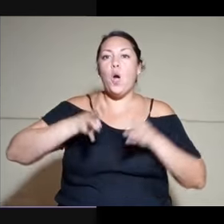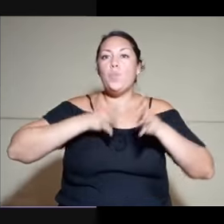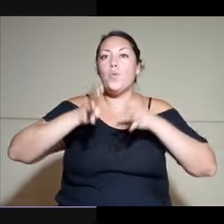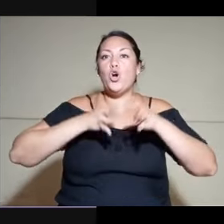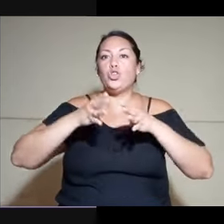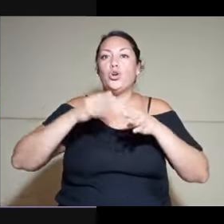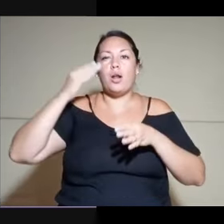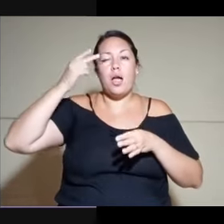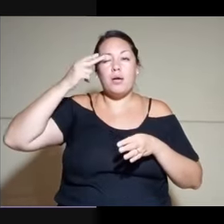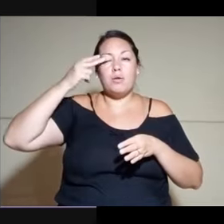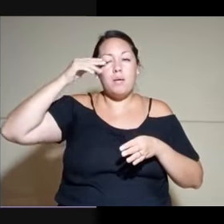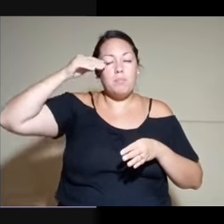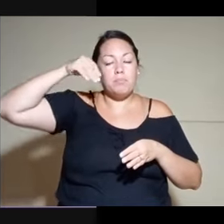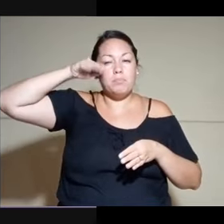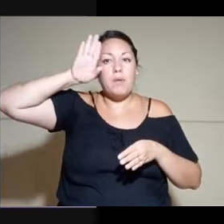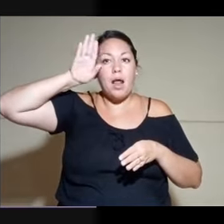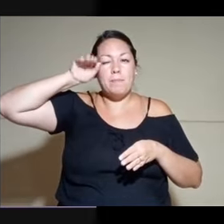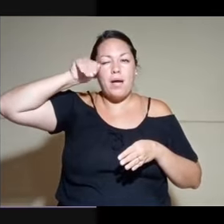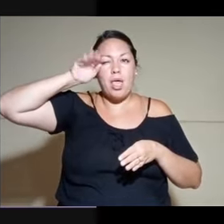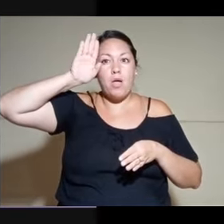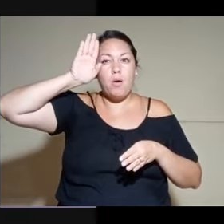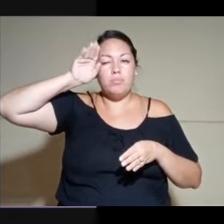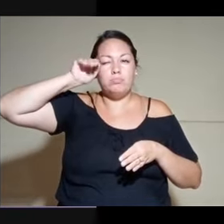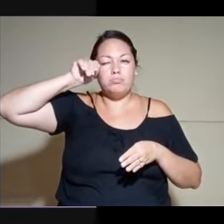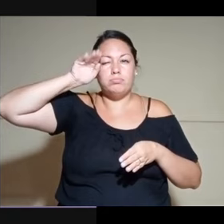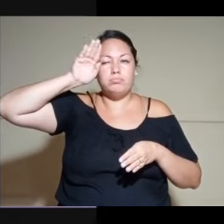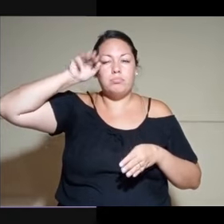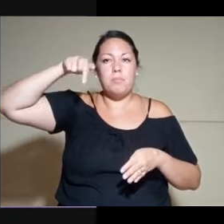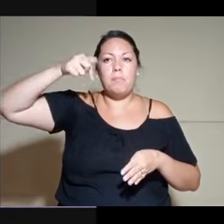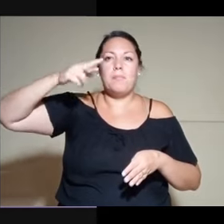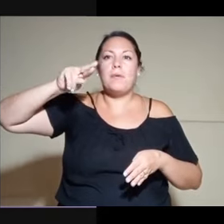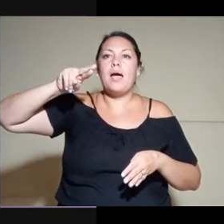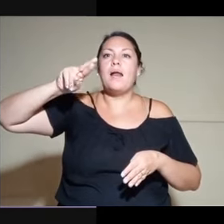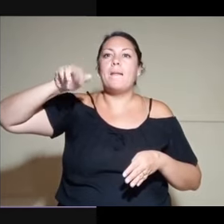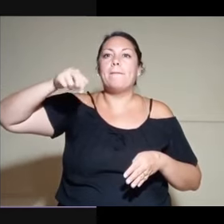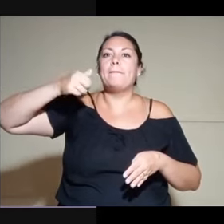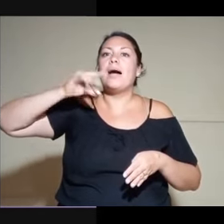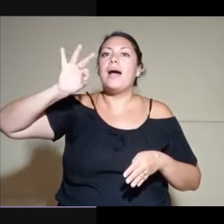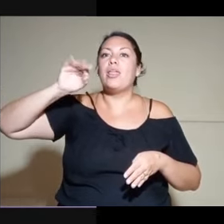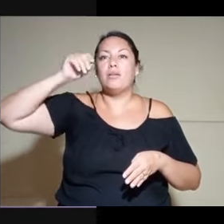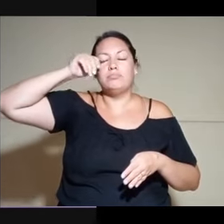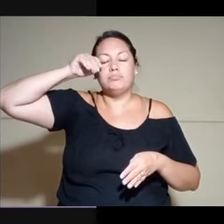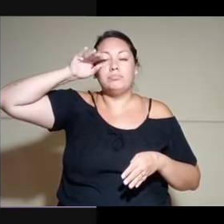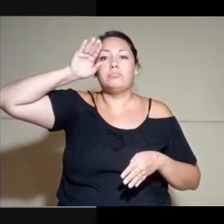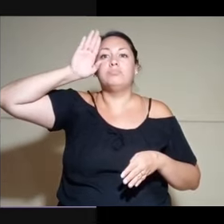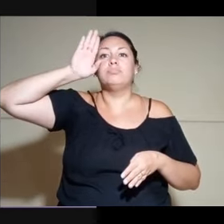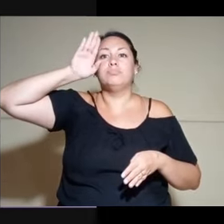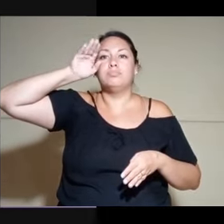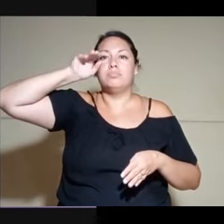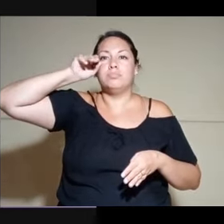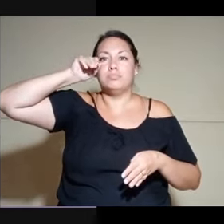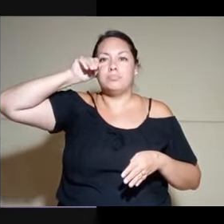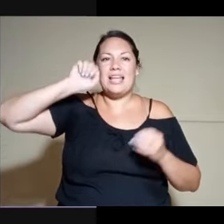también este nervio en las fibras motoras lo que permiten es la motricidad del párpado,